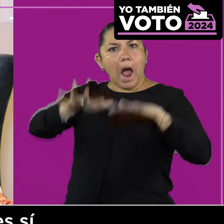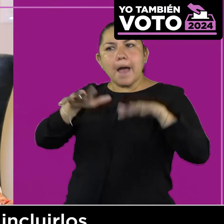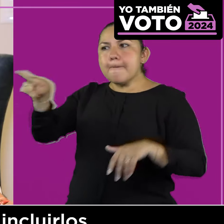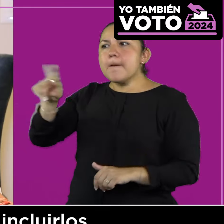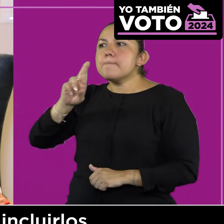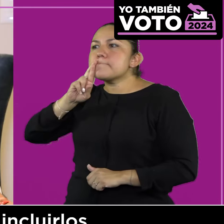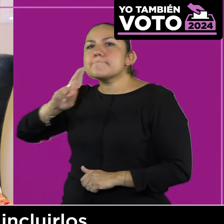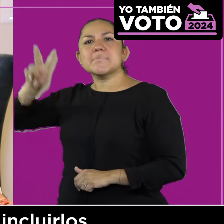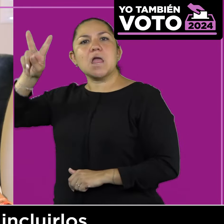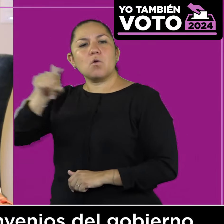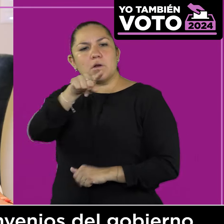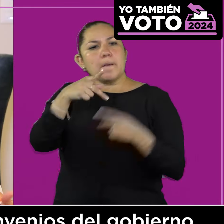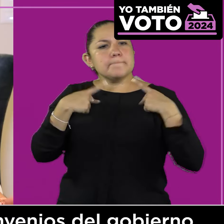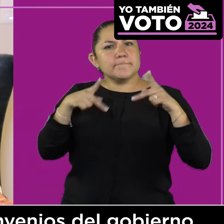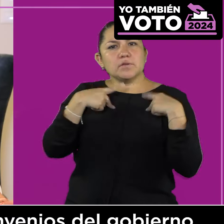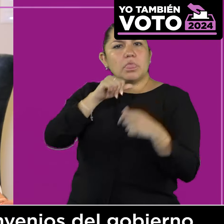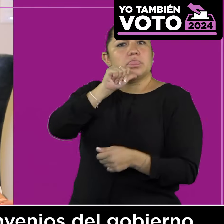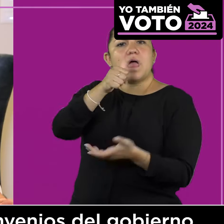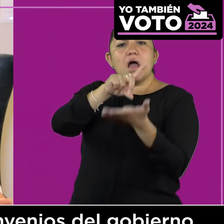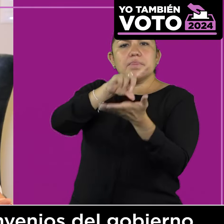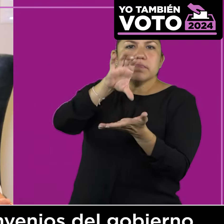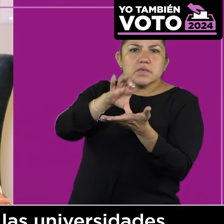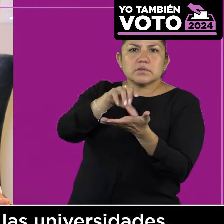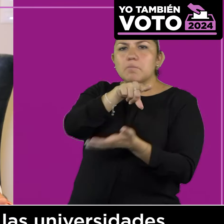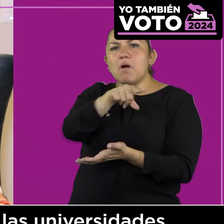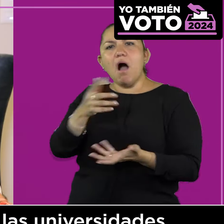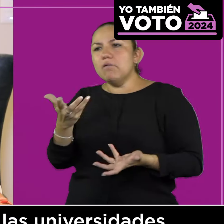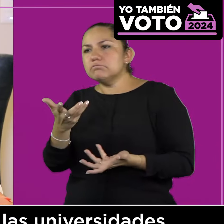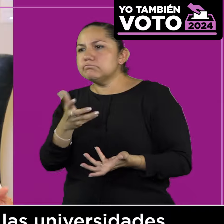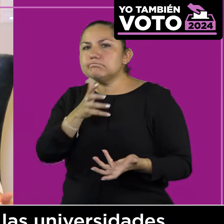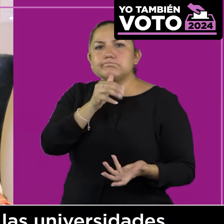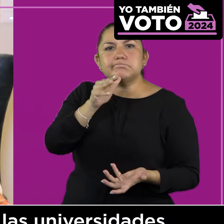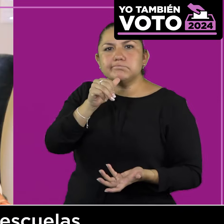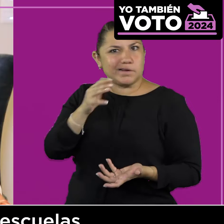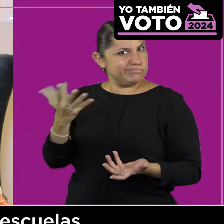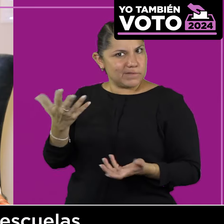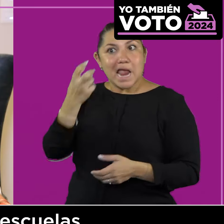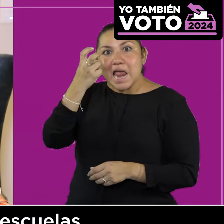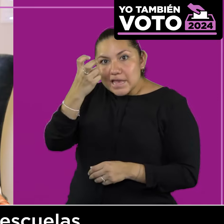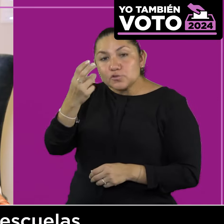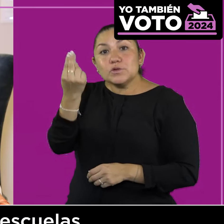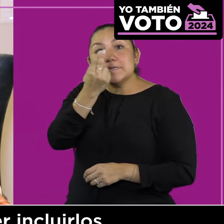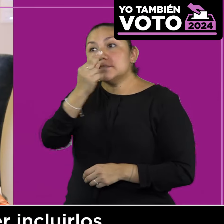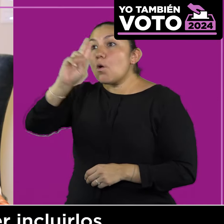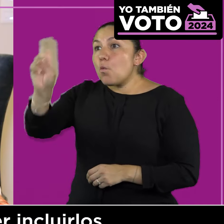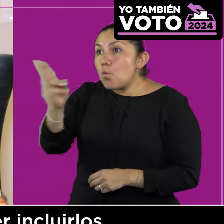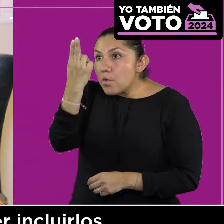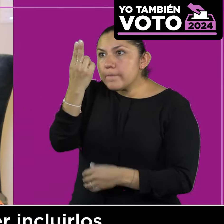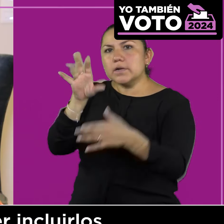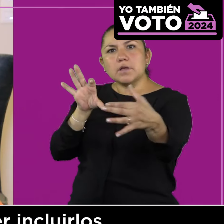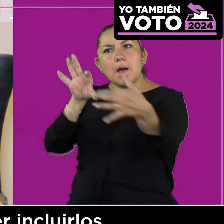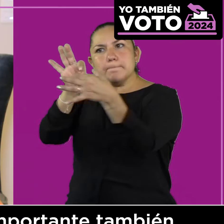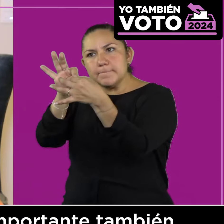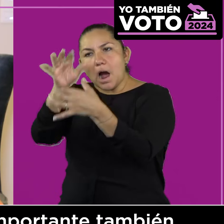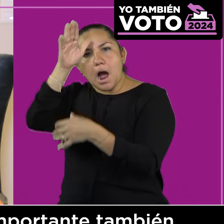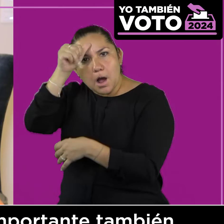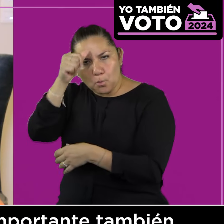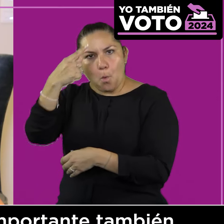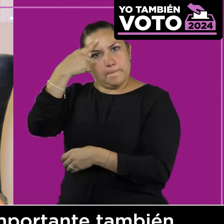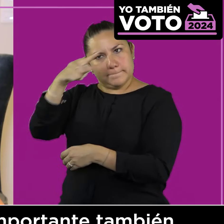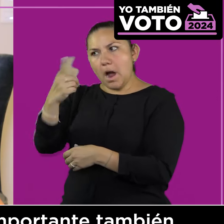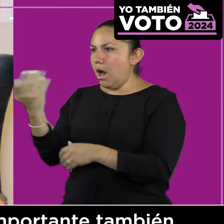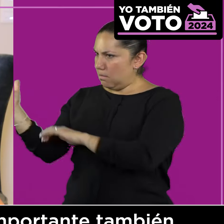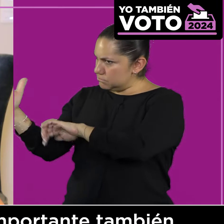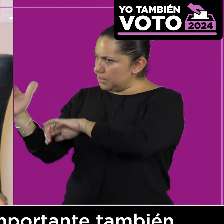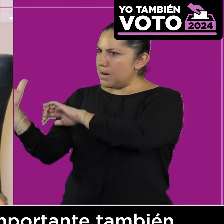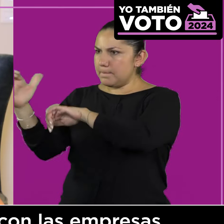Entonces si hay que incluirlos si hay que hacer convenios del gobierno lógicamente con las universidades con las escuelas para poderlos incluirlos y un paso